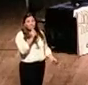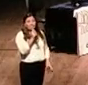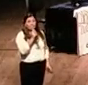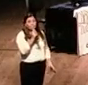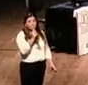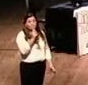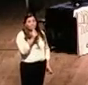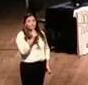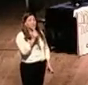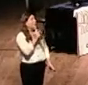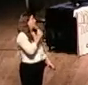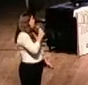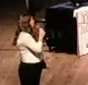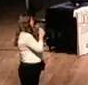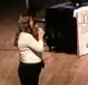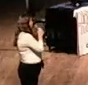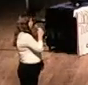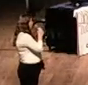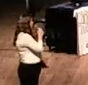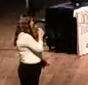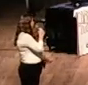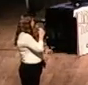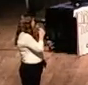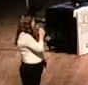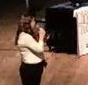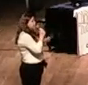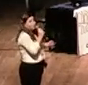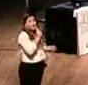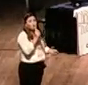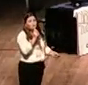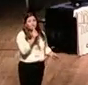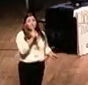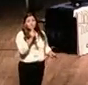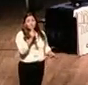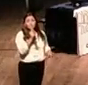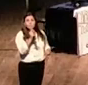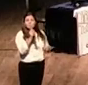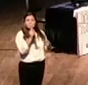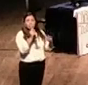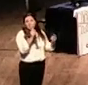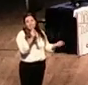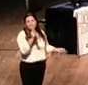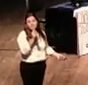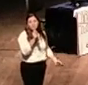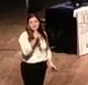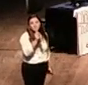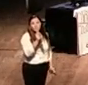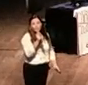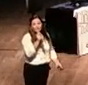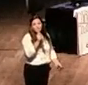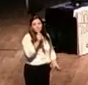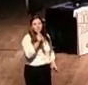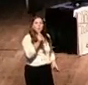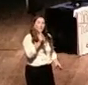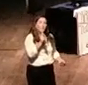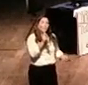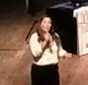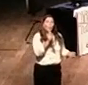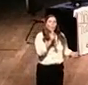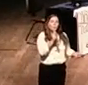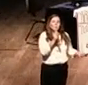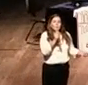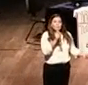particularidades né que para a gente fazer um planejamento não é basicamente fazer somente